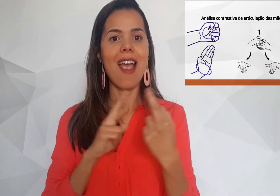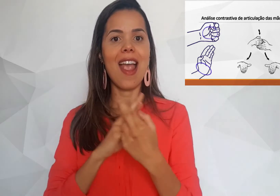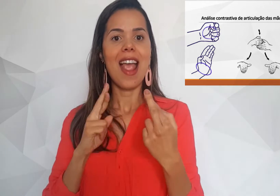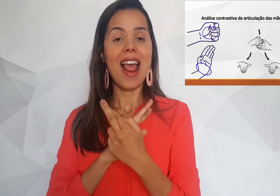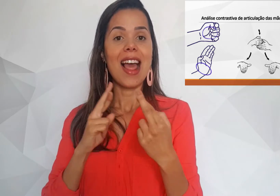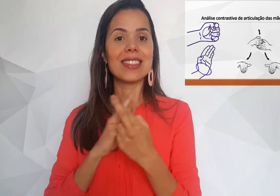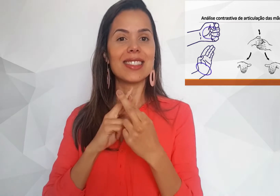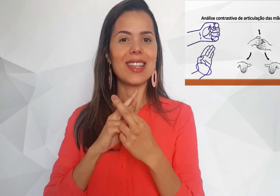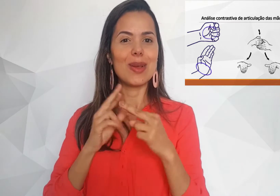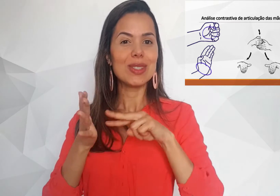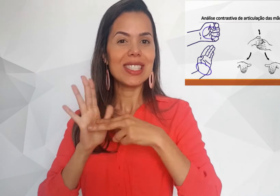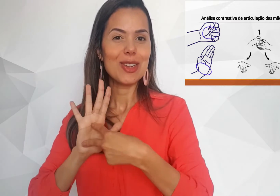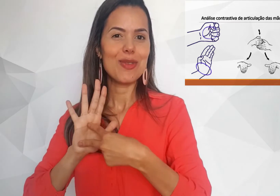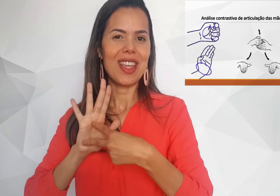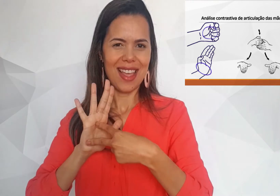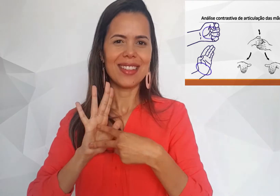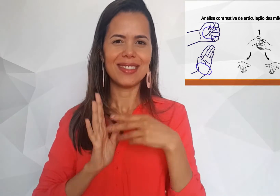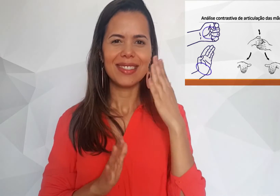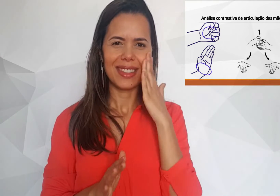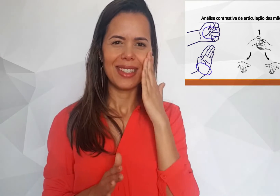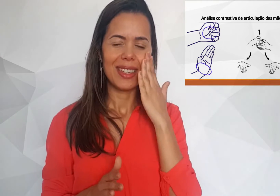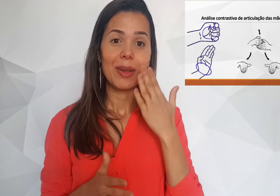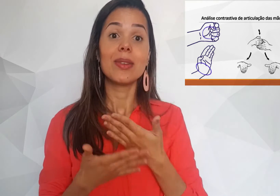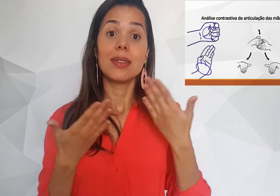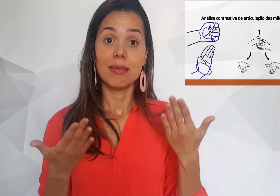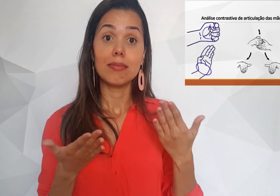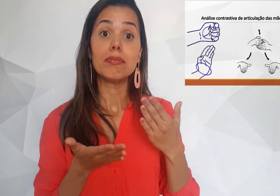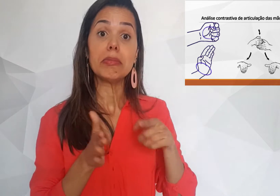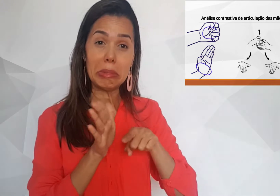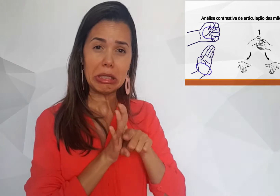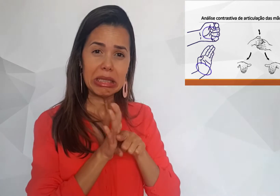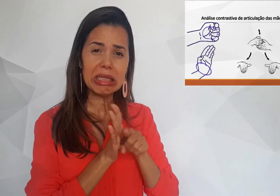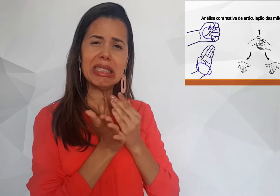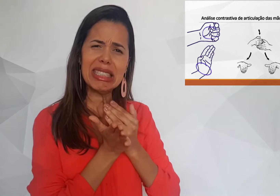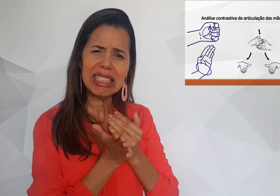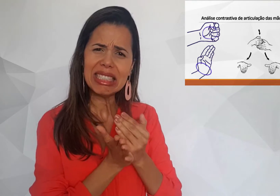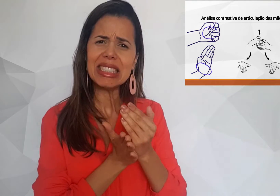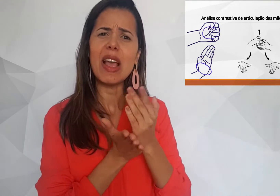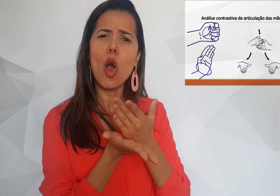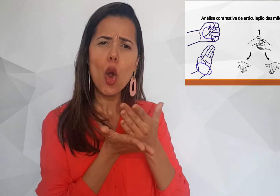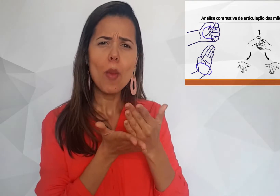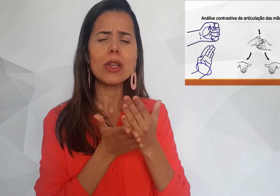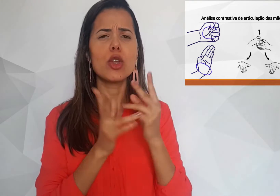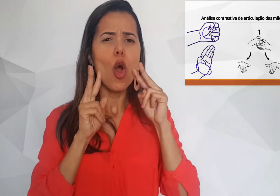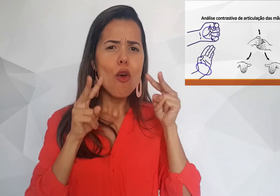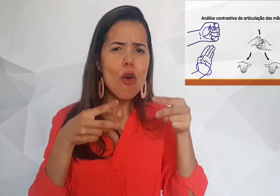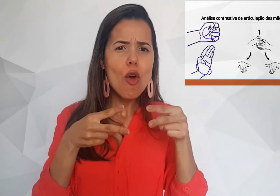tinha alguma relação com um significado específico. Né? Então, os estudos iniciais se deram basicamente a partir